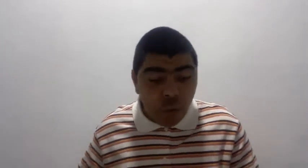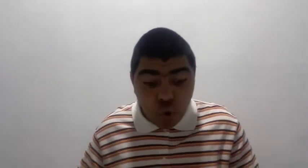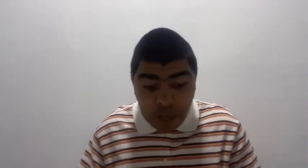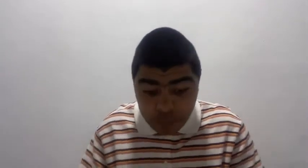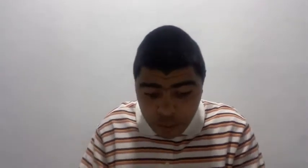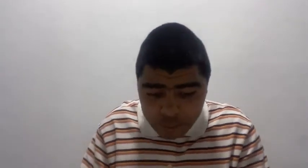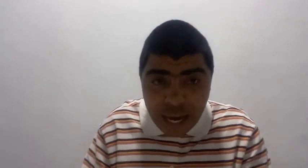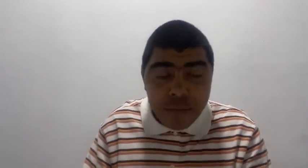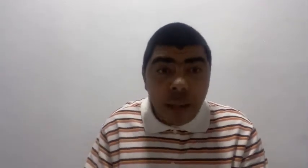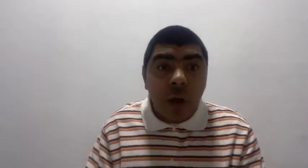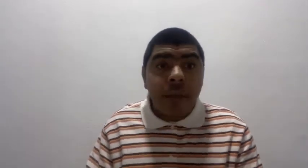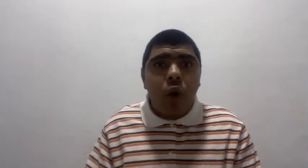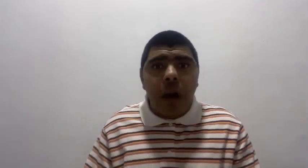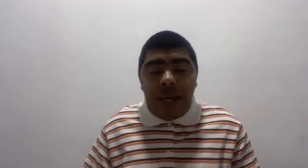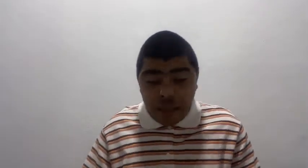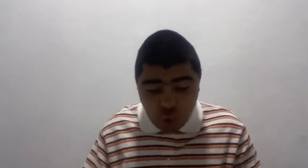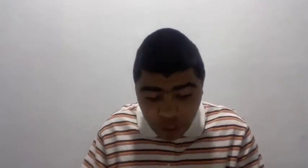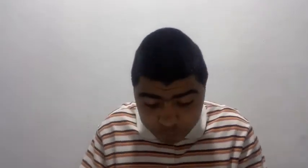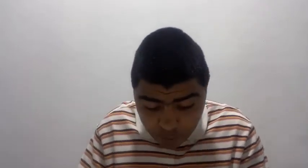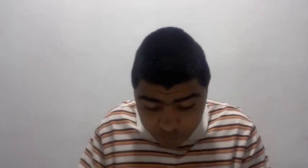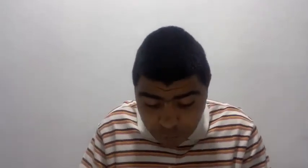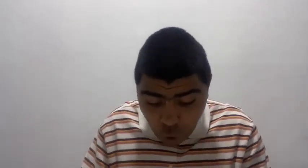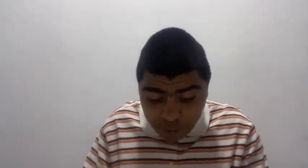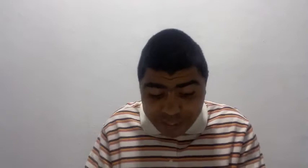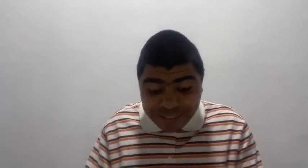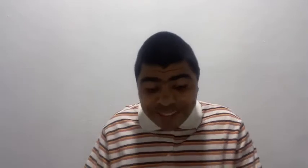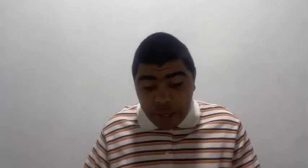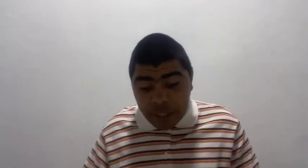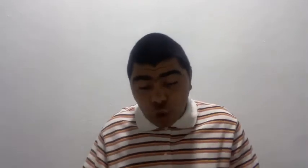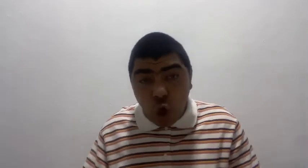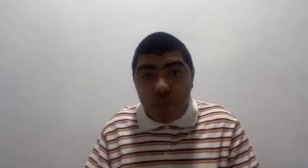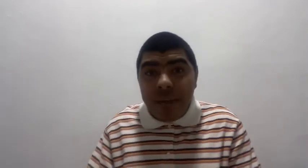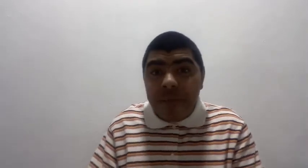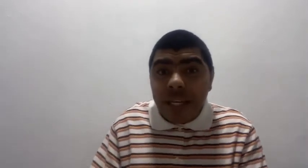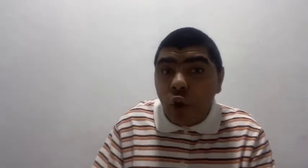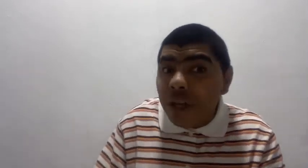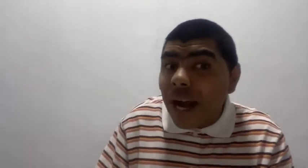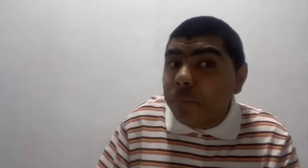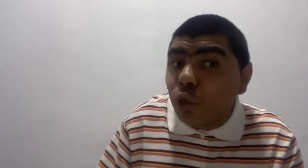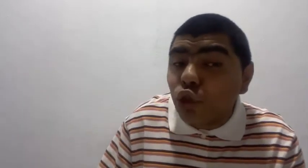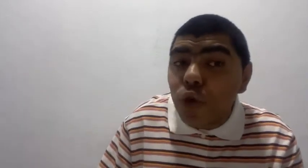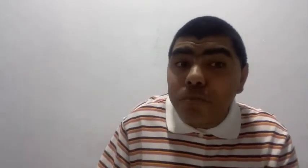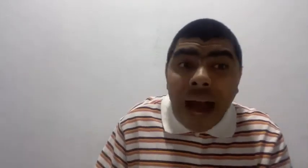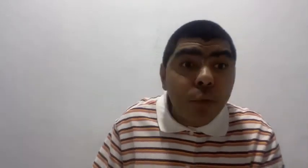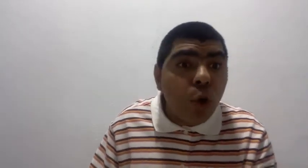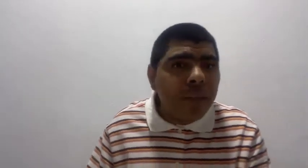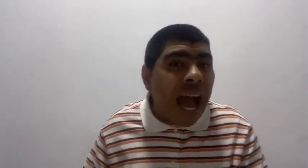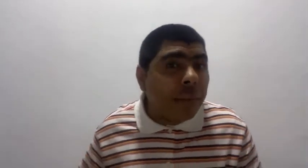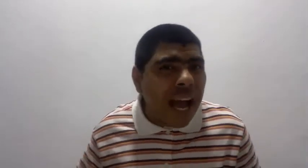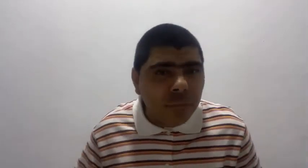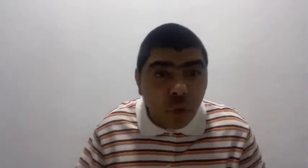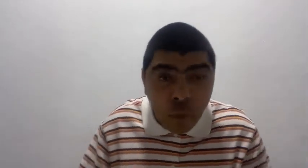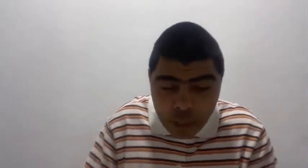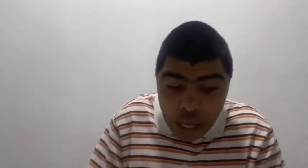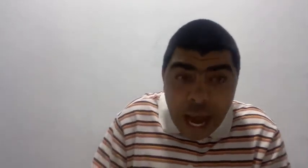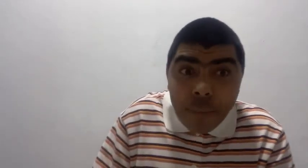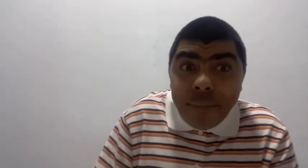Aleluya. Mi alma adora a Dios. Aleluya. Mira lo que dice este verso bíblico y el apóstol Pablo hablando, amén, a